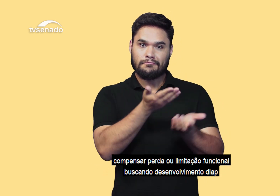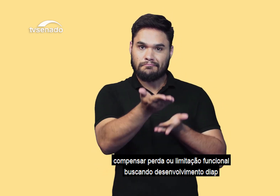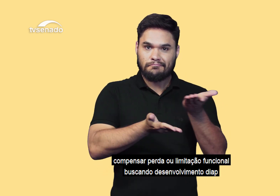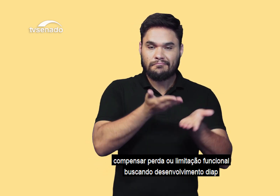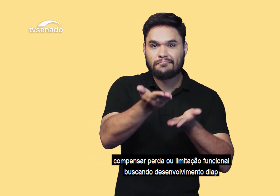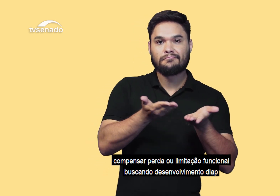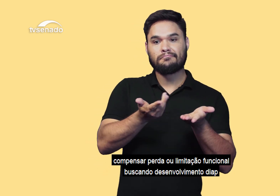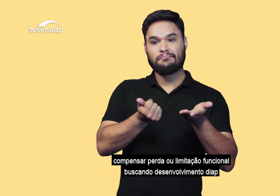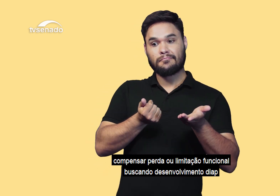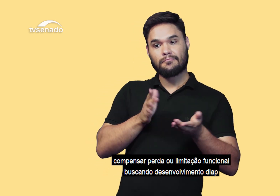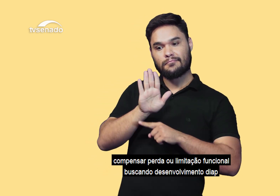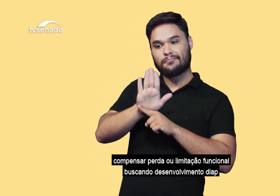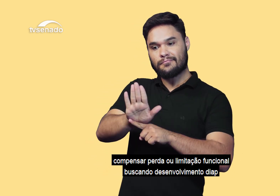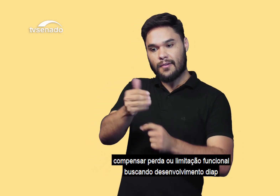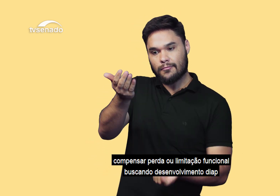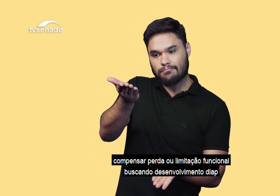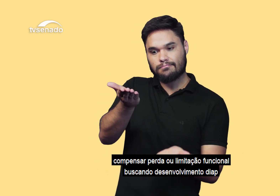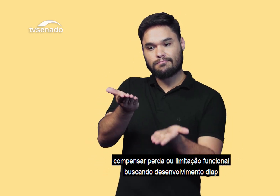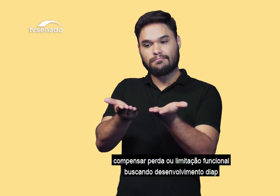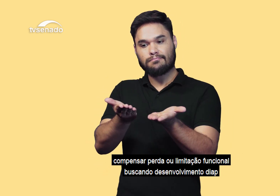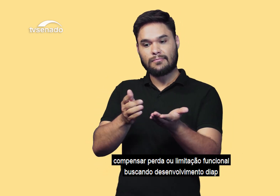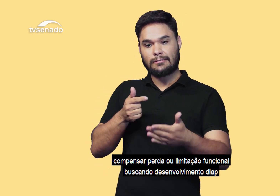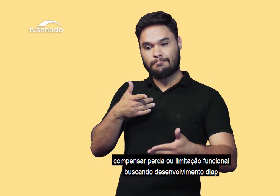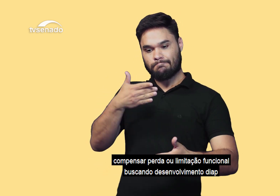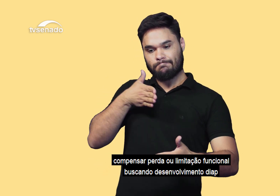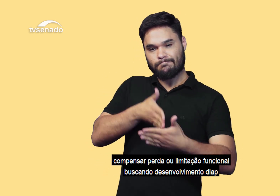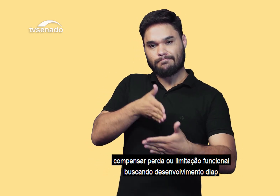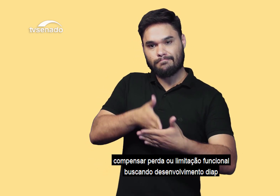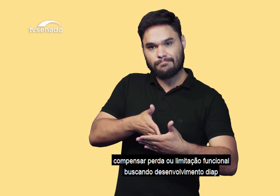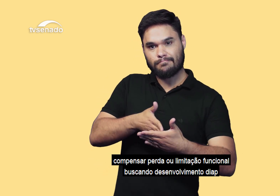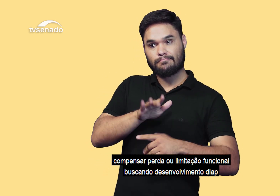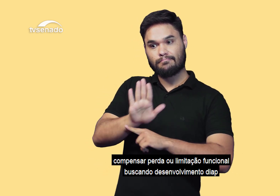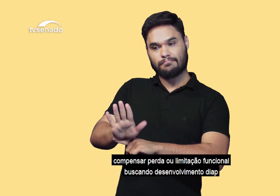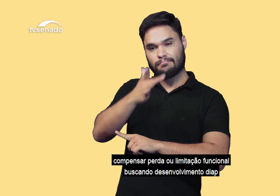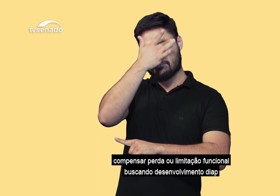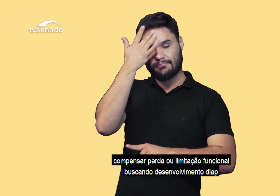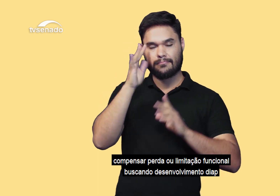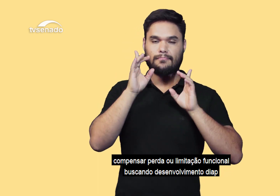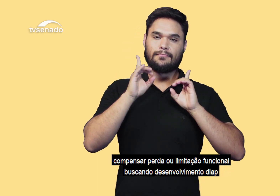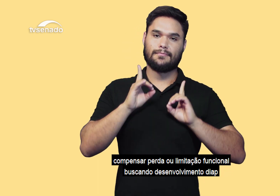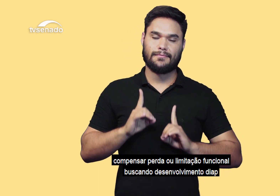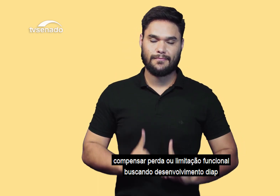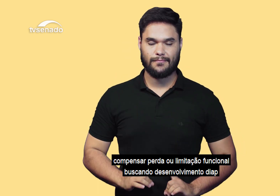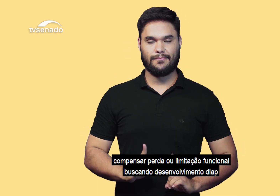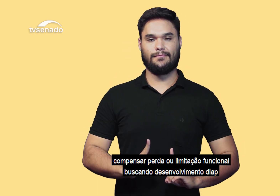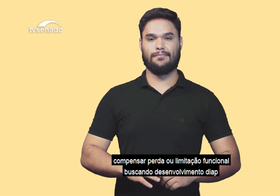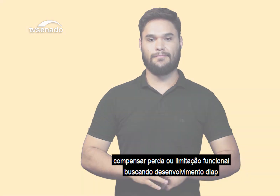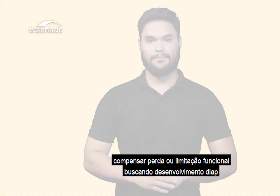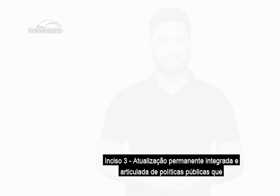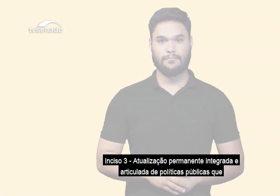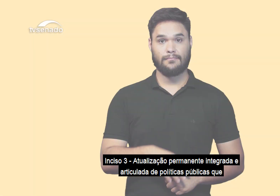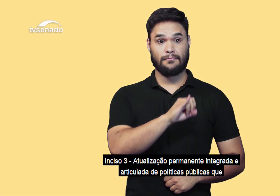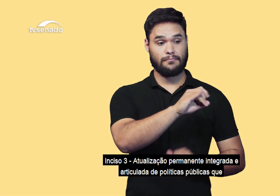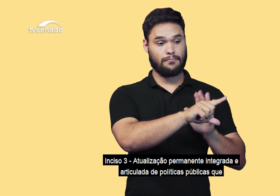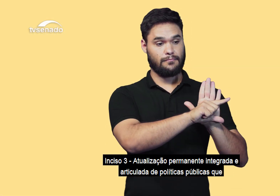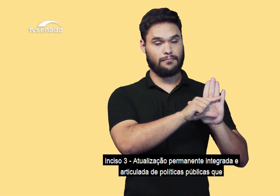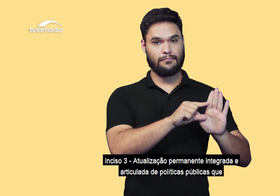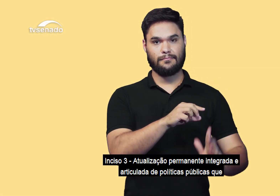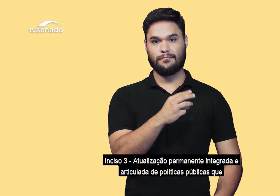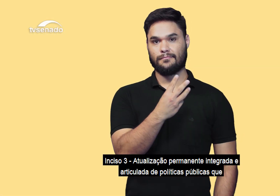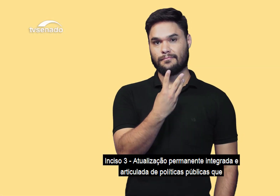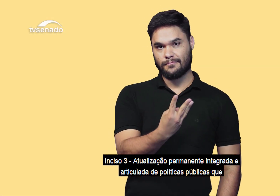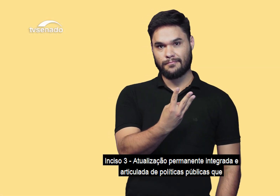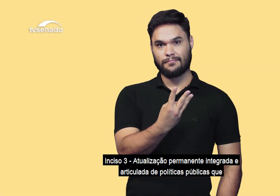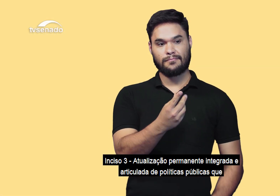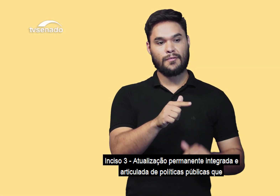para compensar perda ou limitação funcional buscando desenvolvimento de aptidões. Inciso 3.